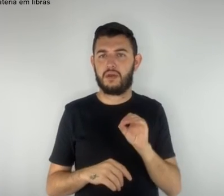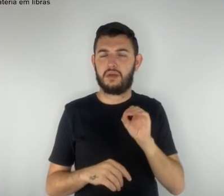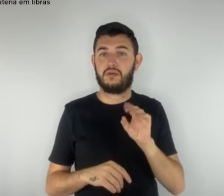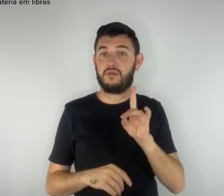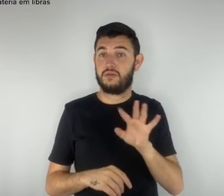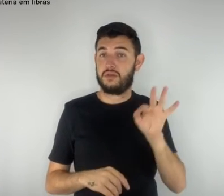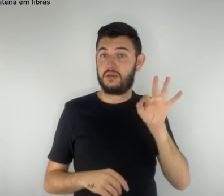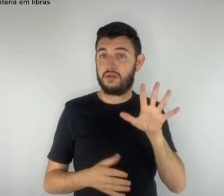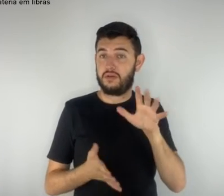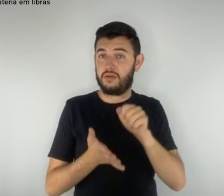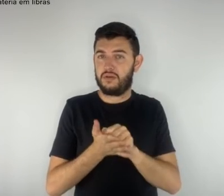aumento de